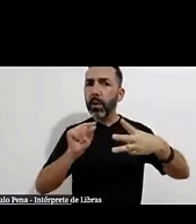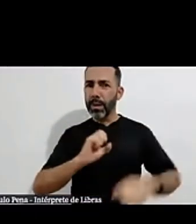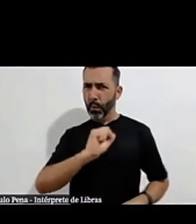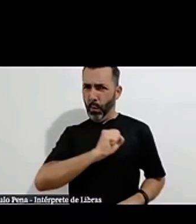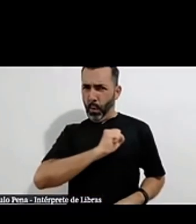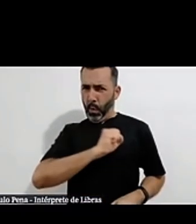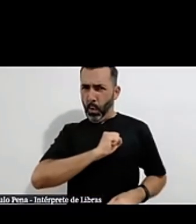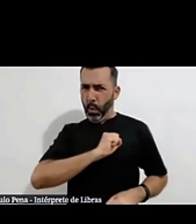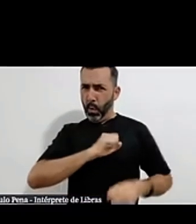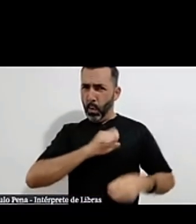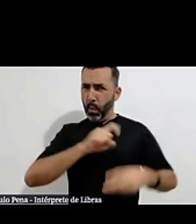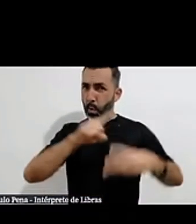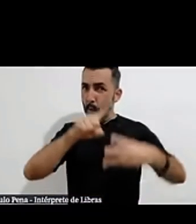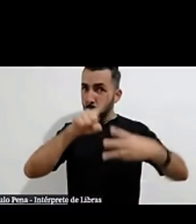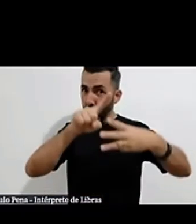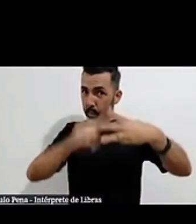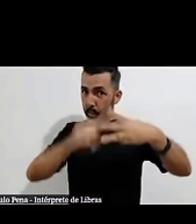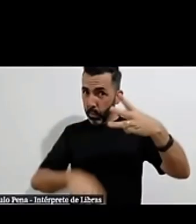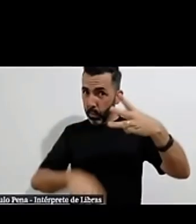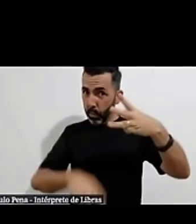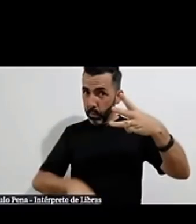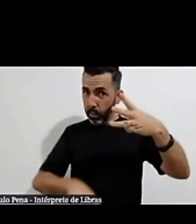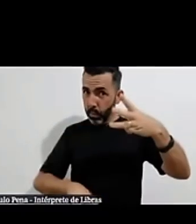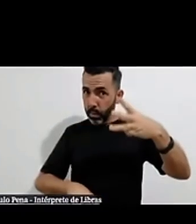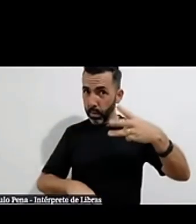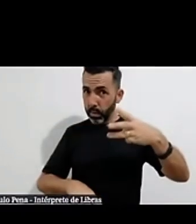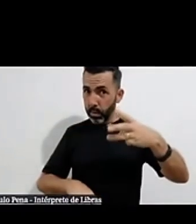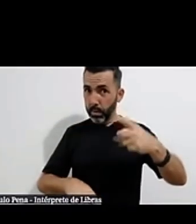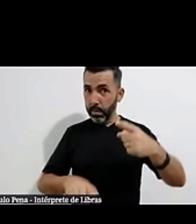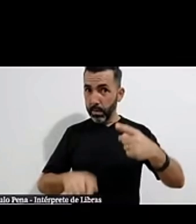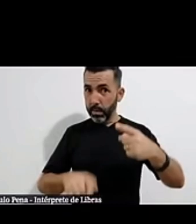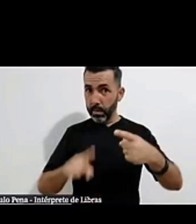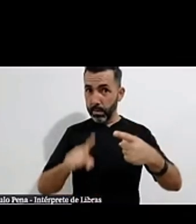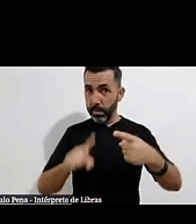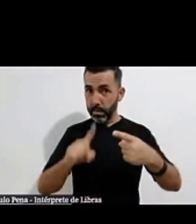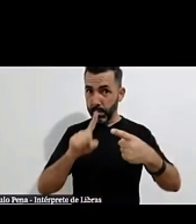Existe a arritmia que chama-se